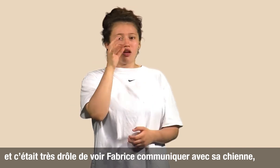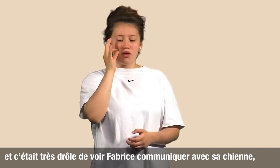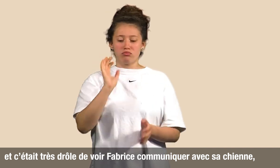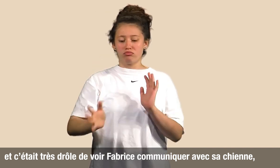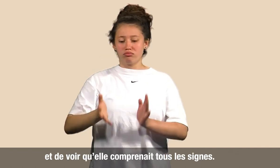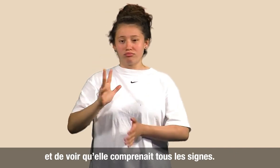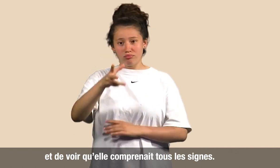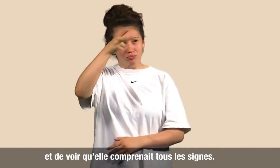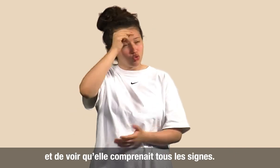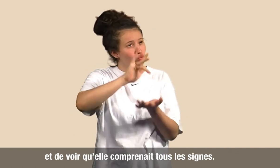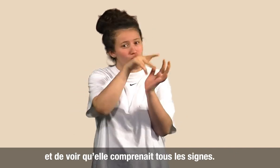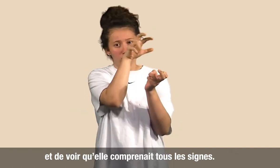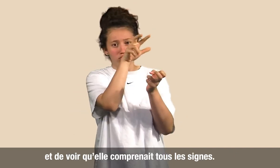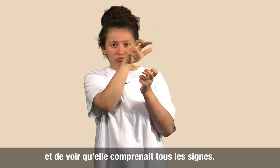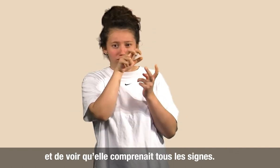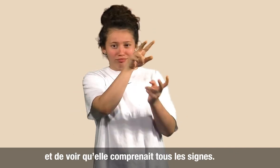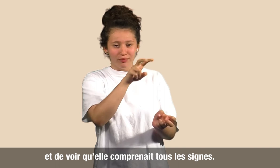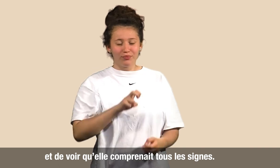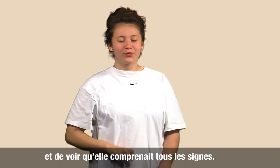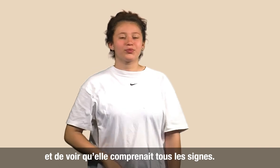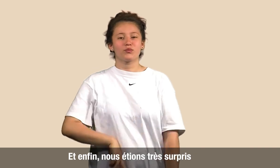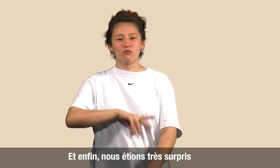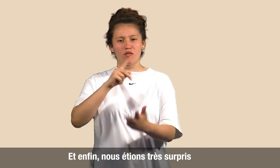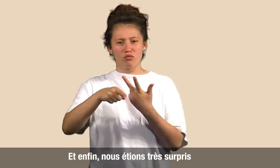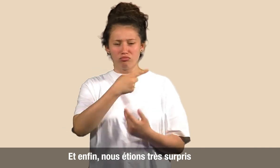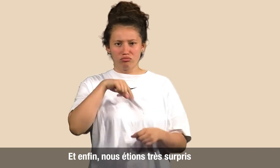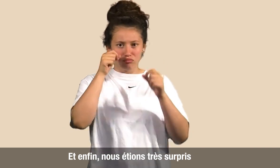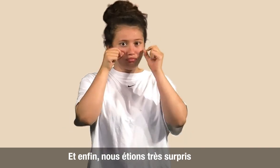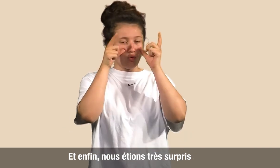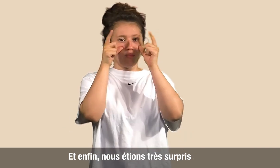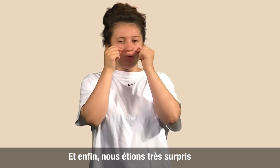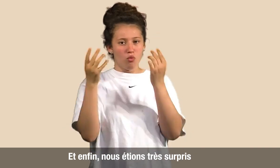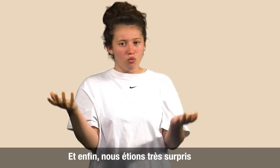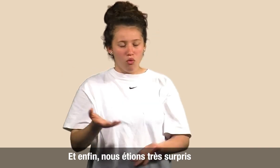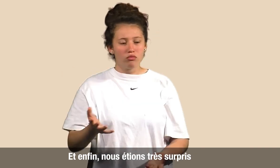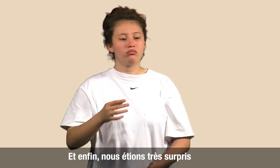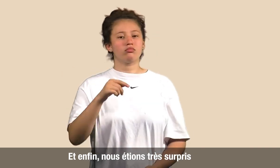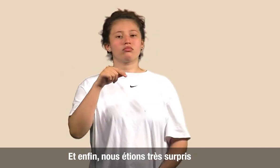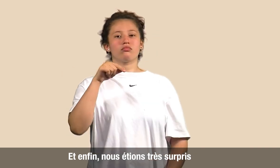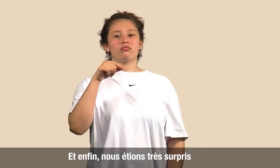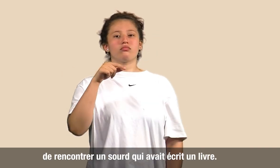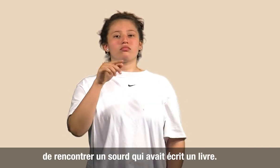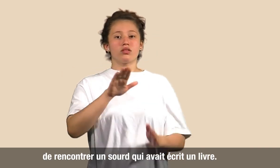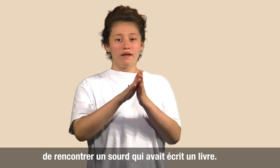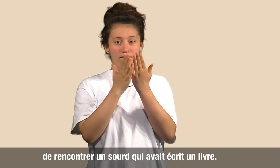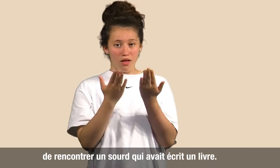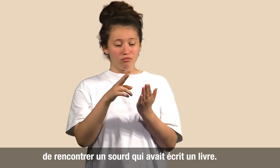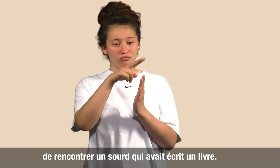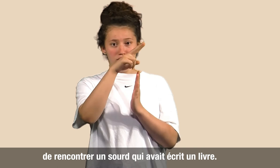avec son chien et de voir qu'elle comprenait tous les signes. Et enfin, nous étions très surpris de rencontrer